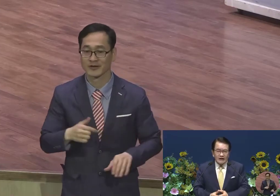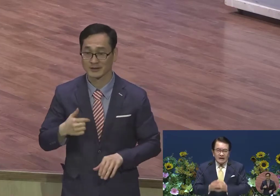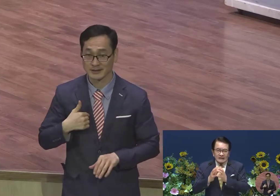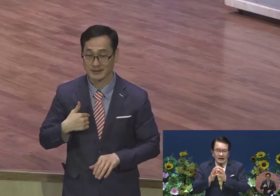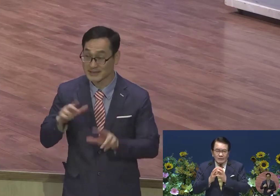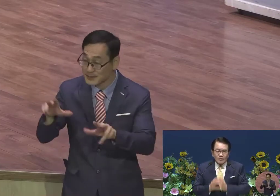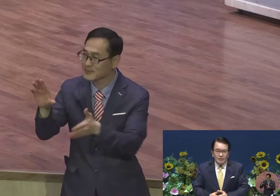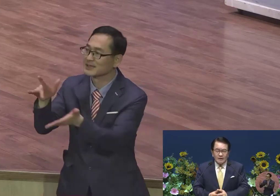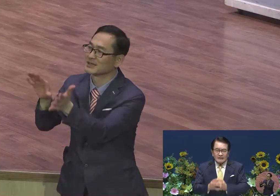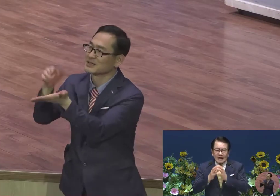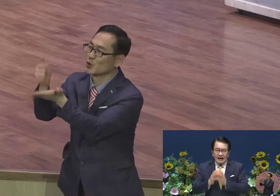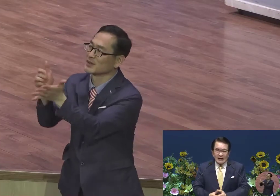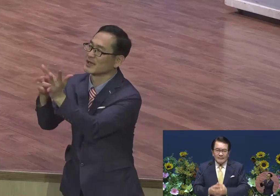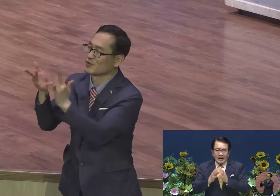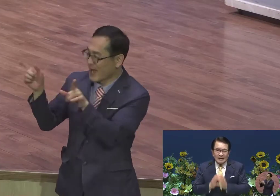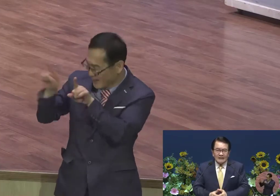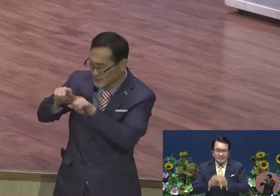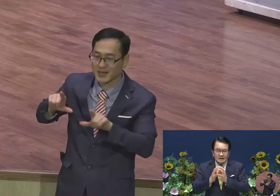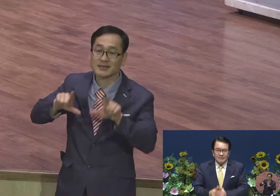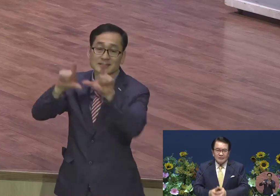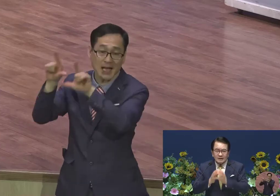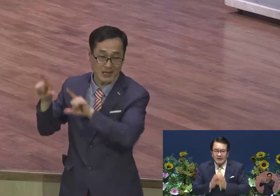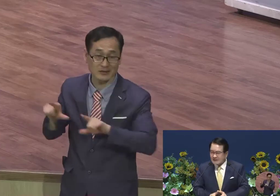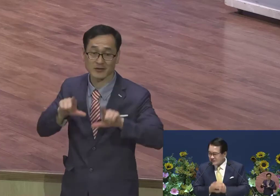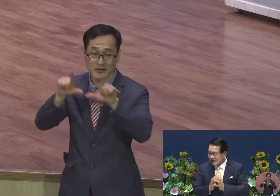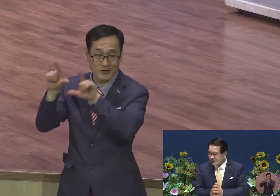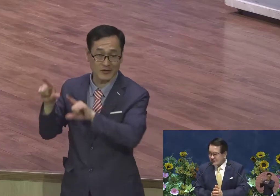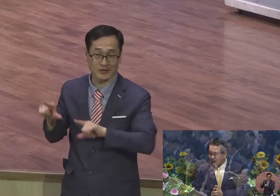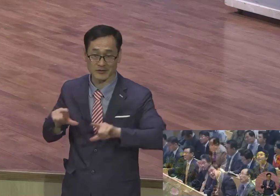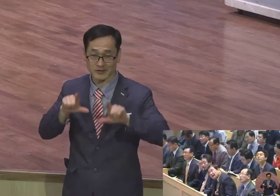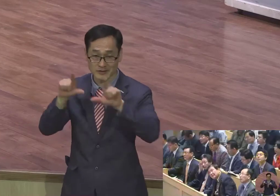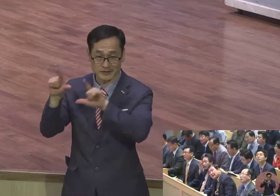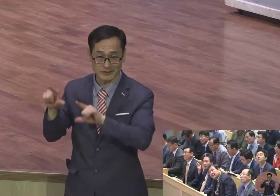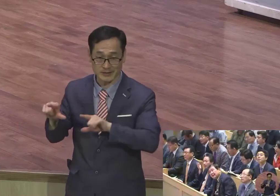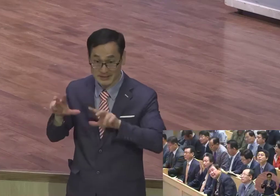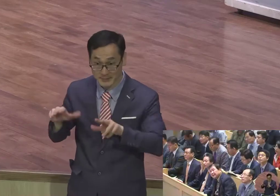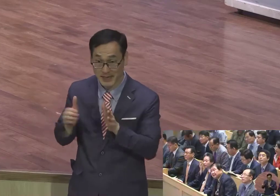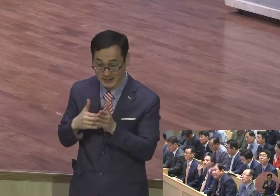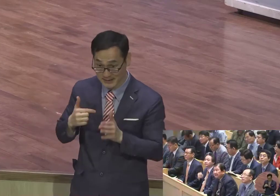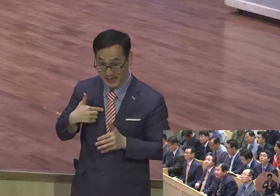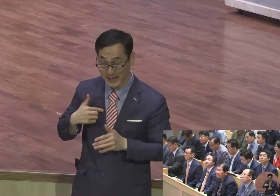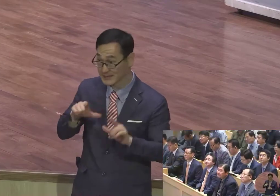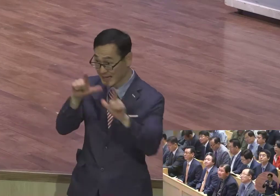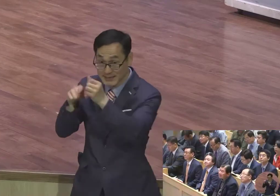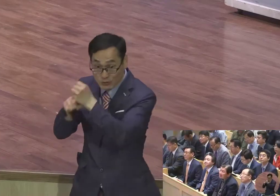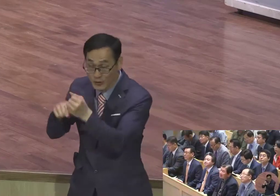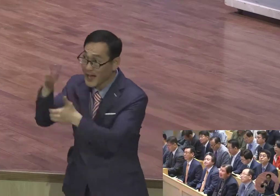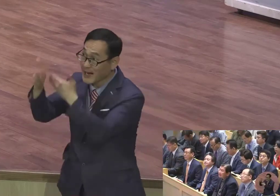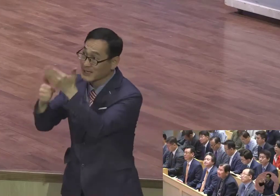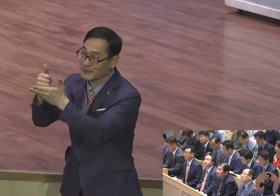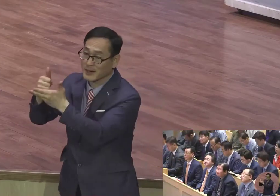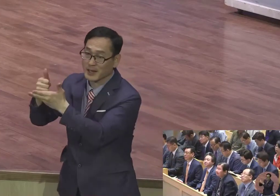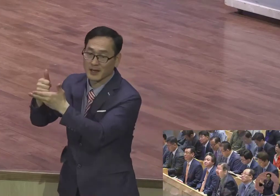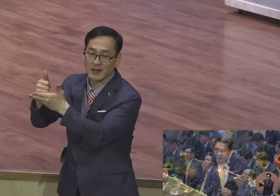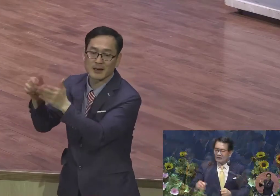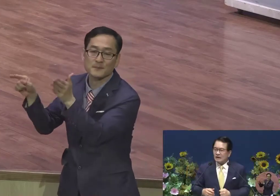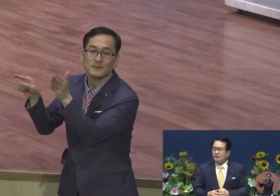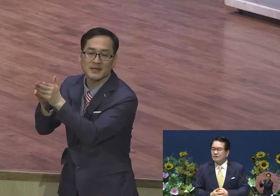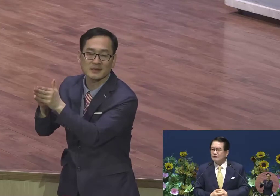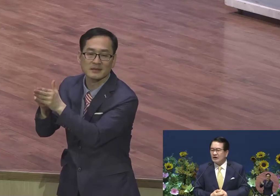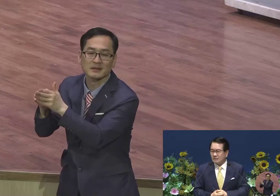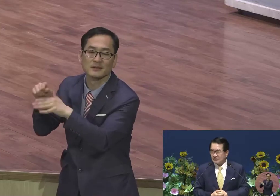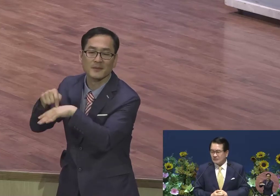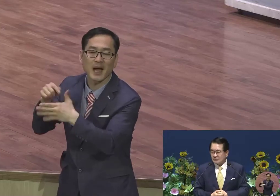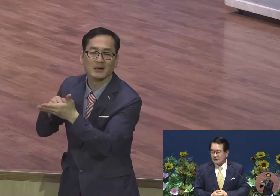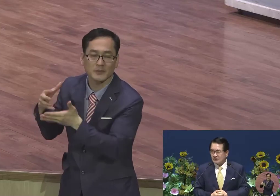나를 위하여 자기의 몸을 버리신 하나님의 아들을 믿는 믿음 안에서 사는 것이라 믿음으로 사는 거예요 믿음으로 왜 싸웁니까